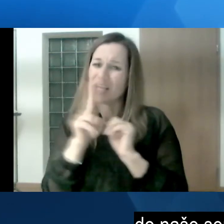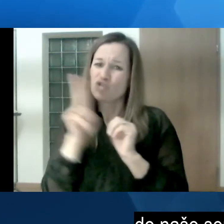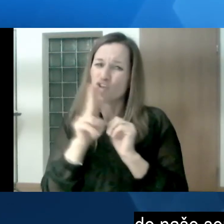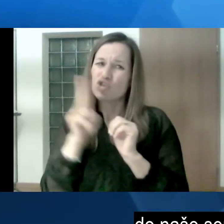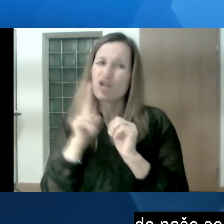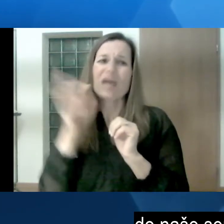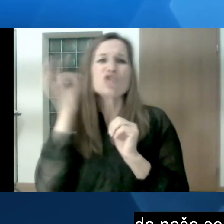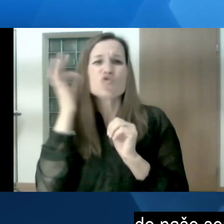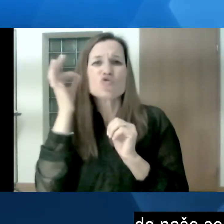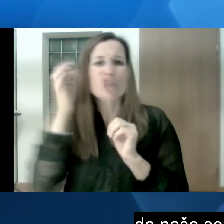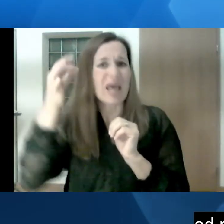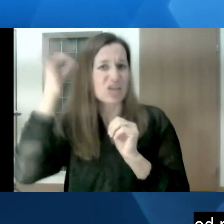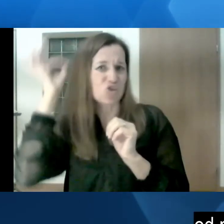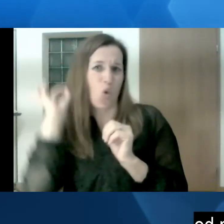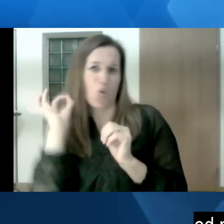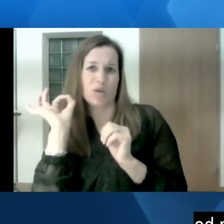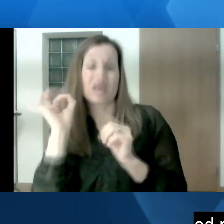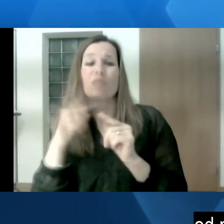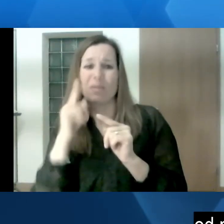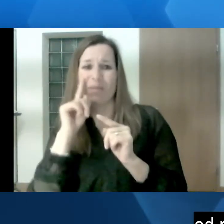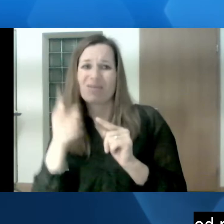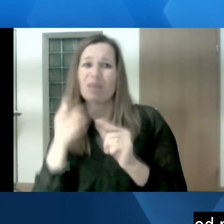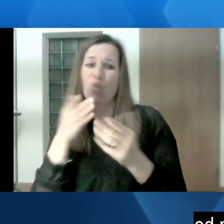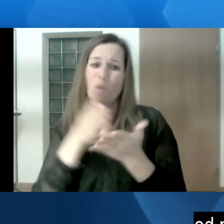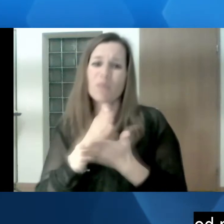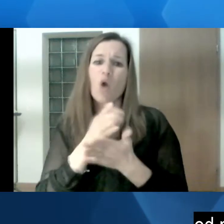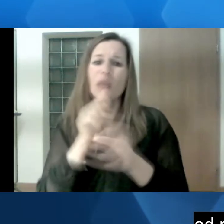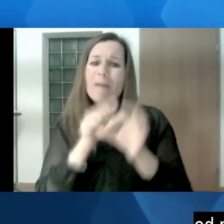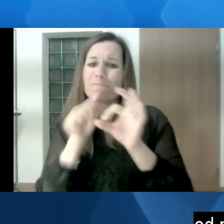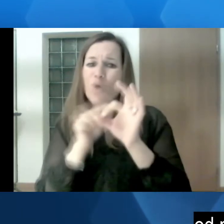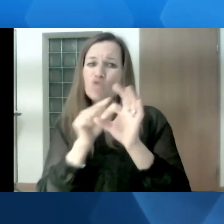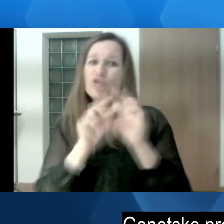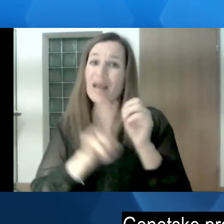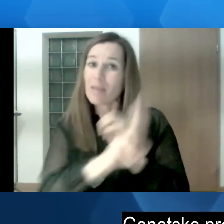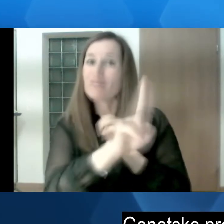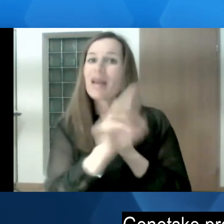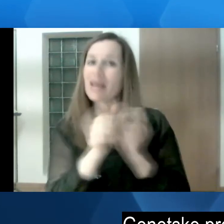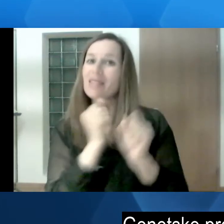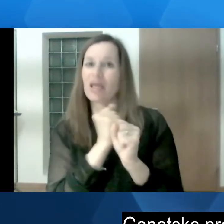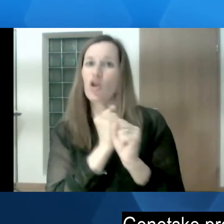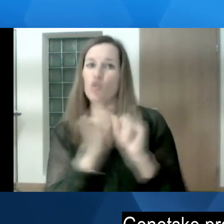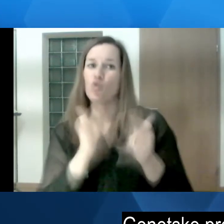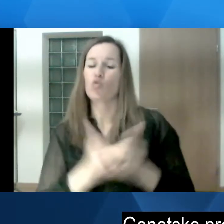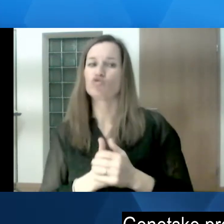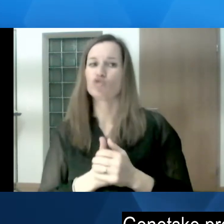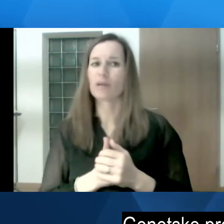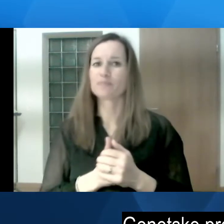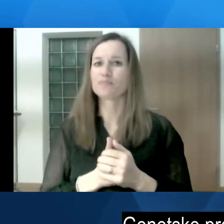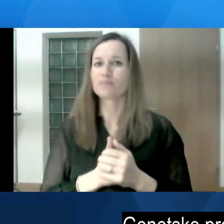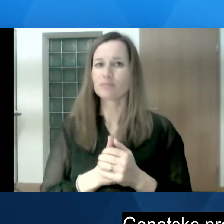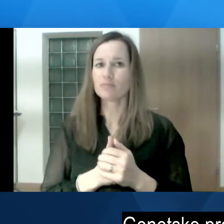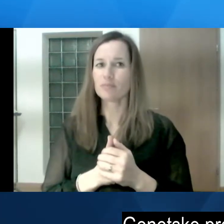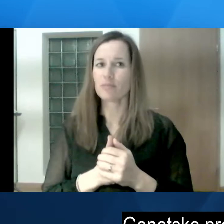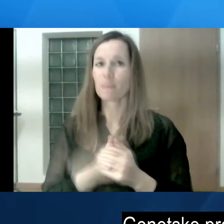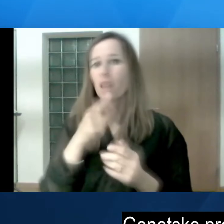kjer potem vemo, da je nekje od polžka navzgor vse delujoče. To smo že rekli, genetske